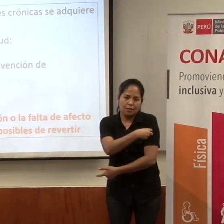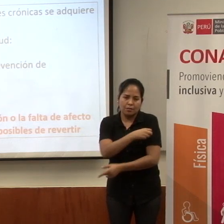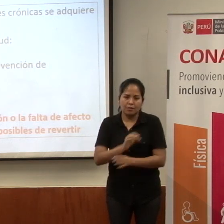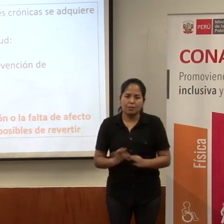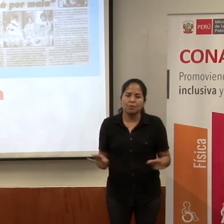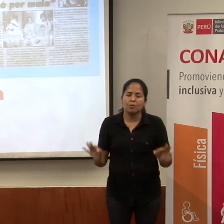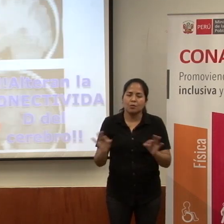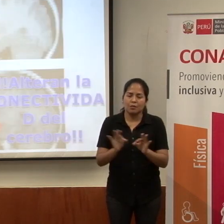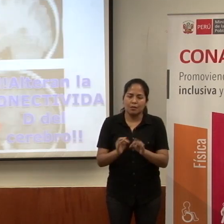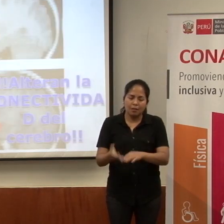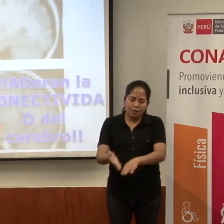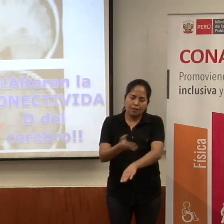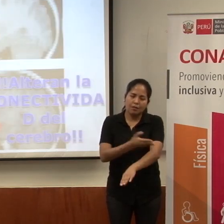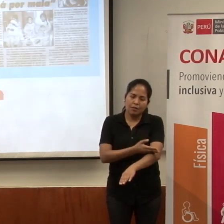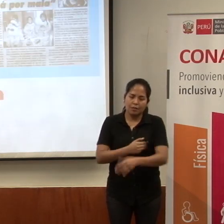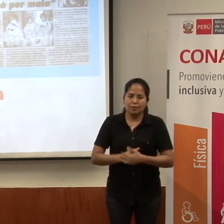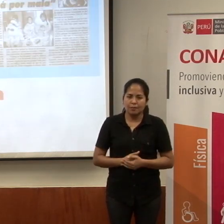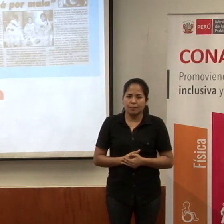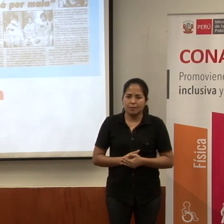siempre.